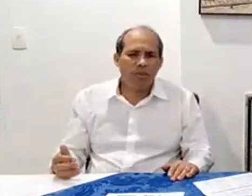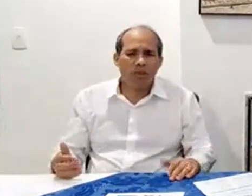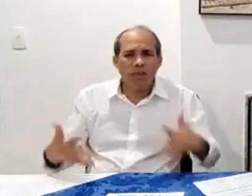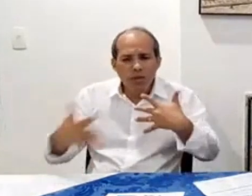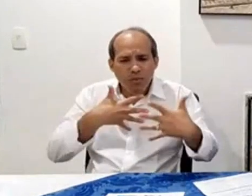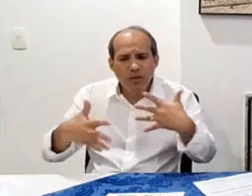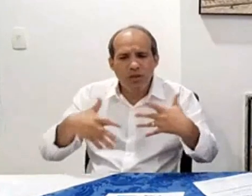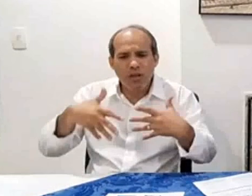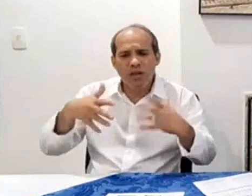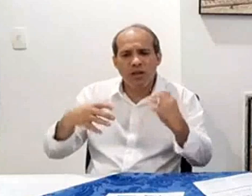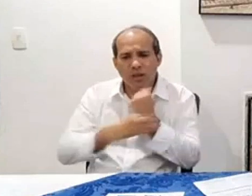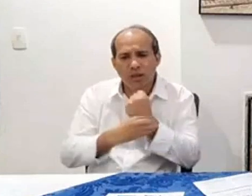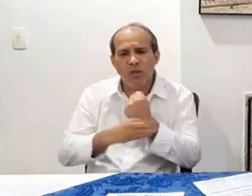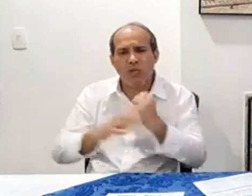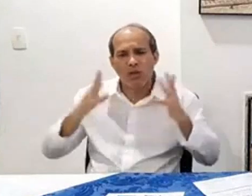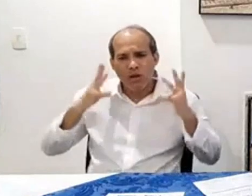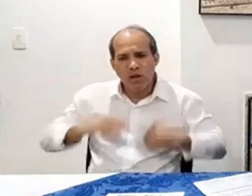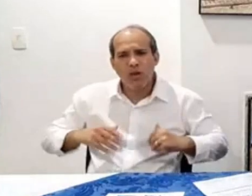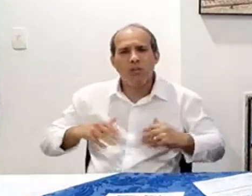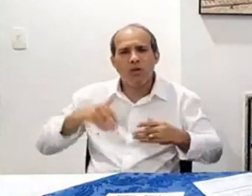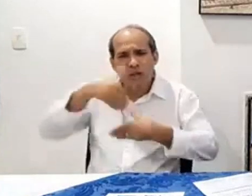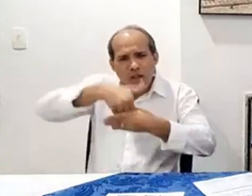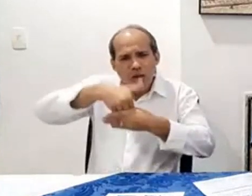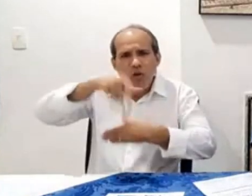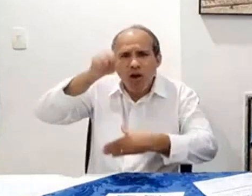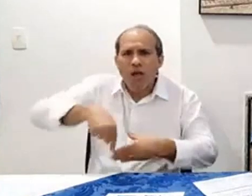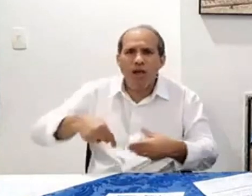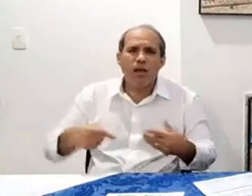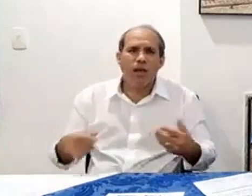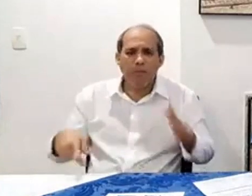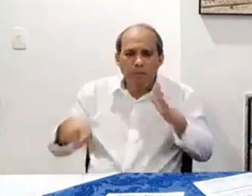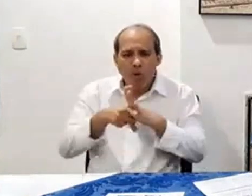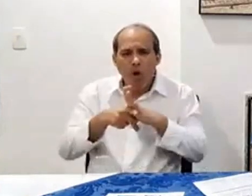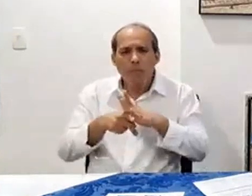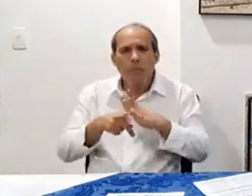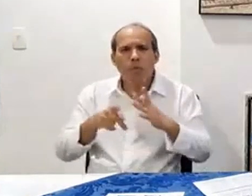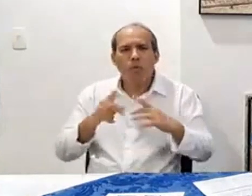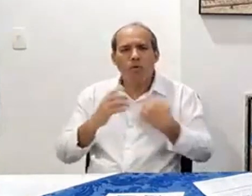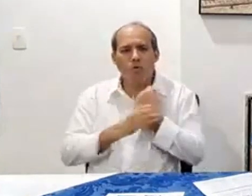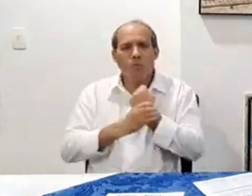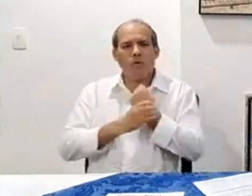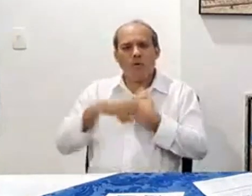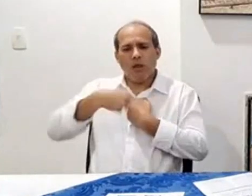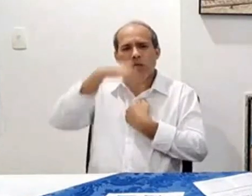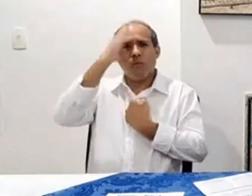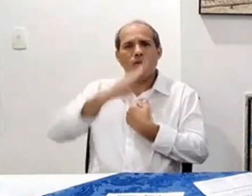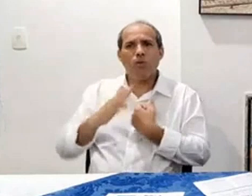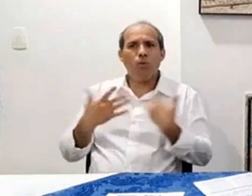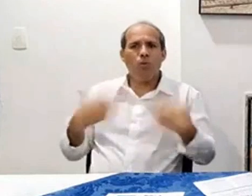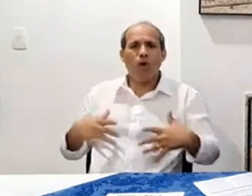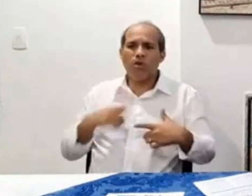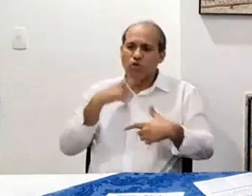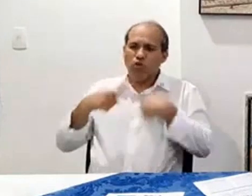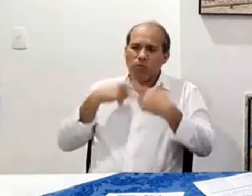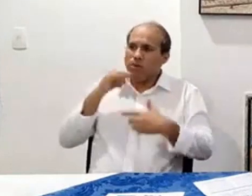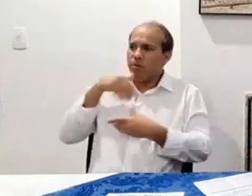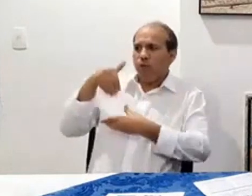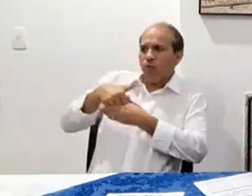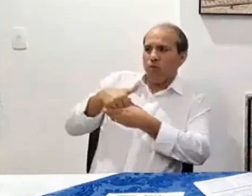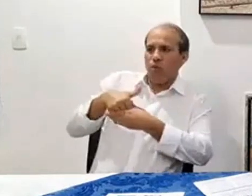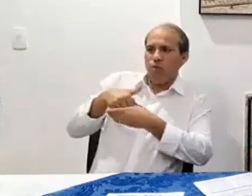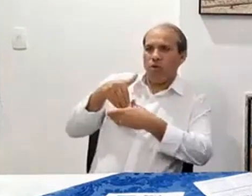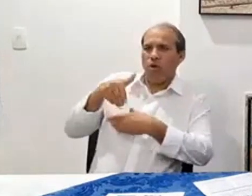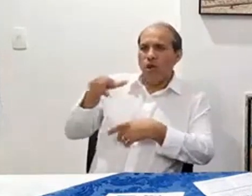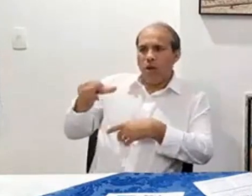segura, transparente, é questão de segurança nacional. Ninguém quer ter dúvidas quando acaba a eleição se aquele